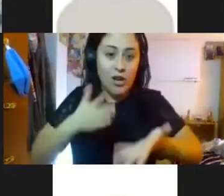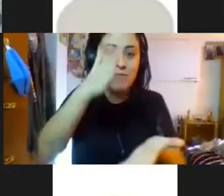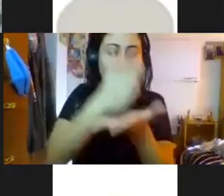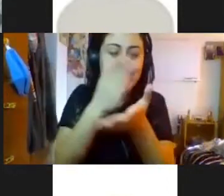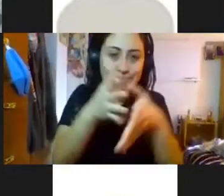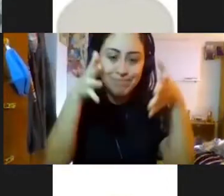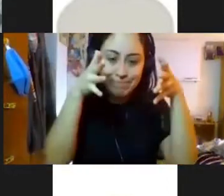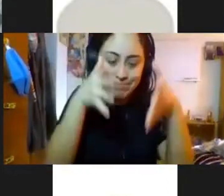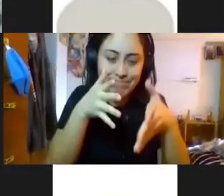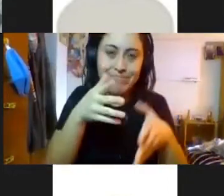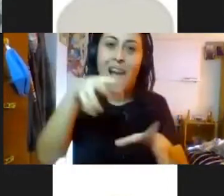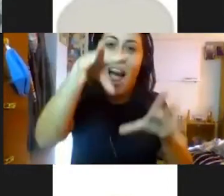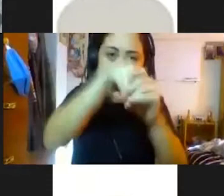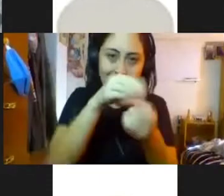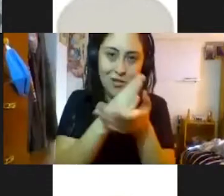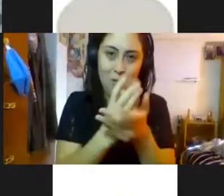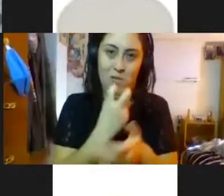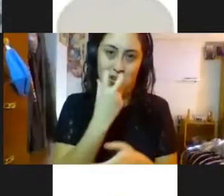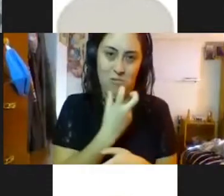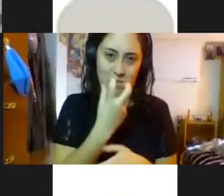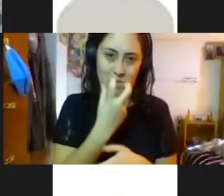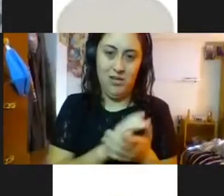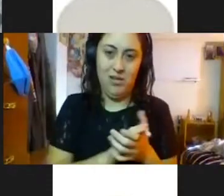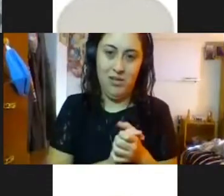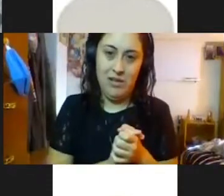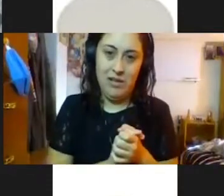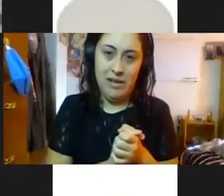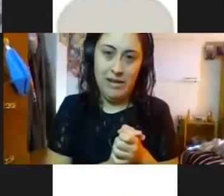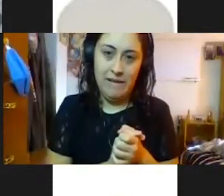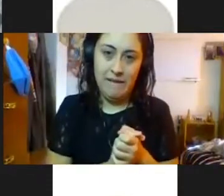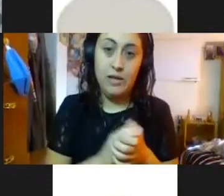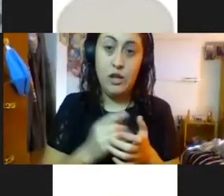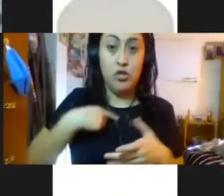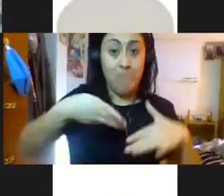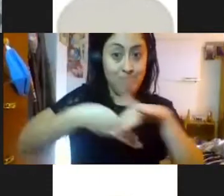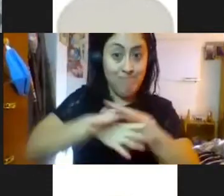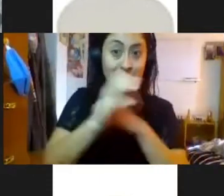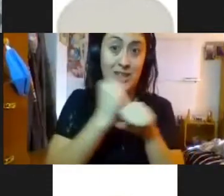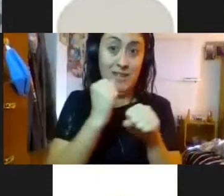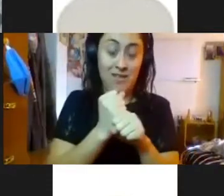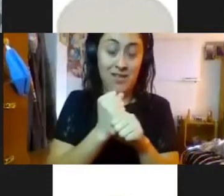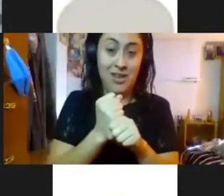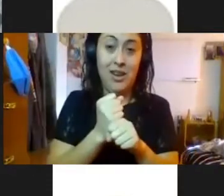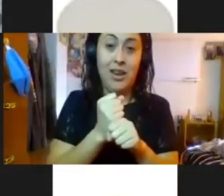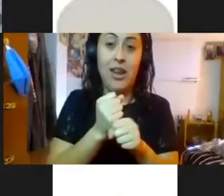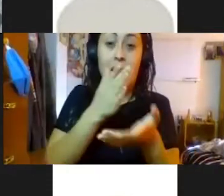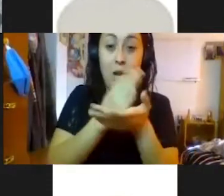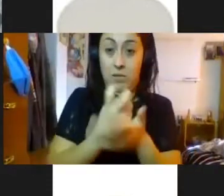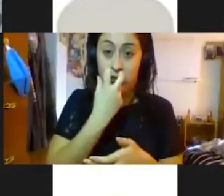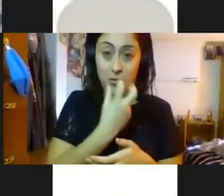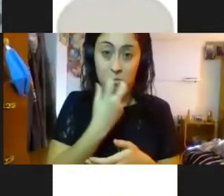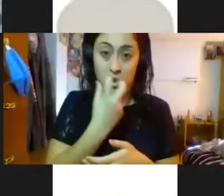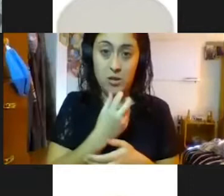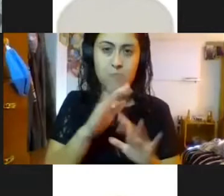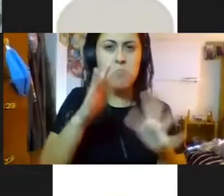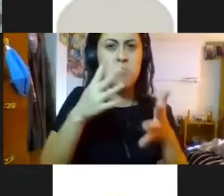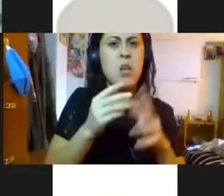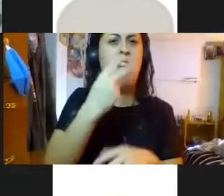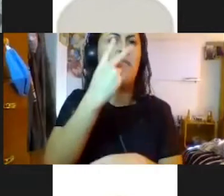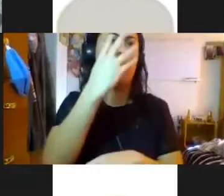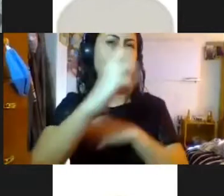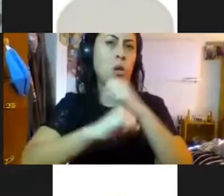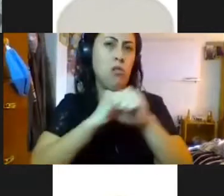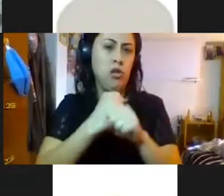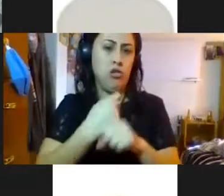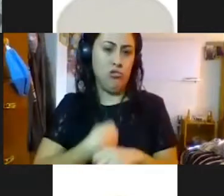Dentro de todas las decisiones laborales que tomé, ingresé a la escuela de lenguaje y a los 24 años era